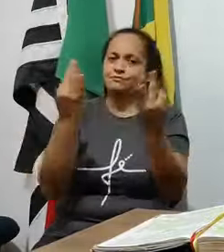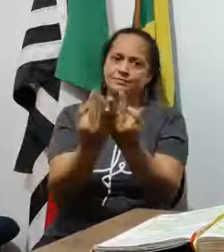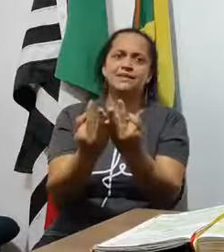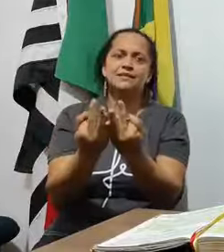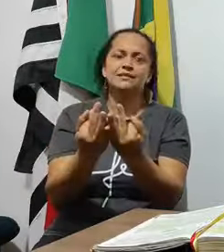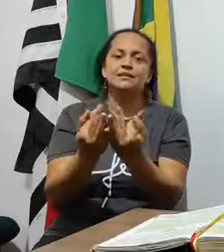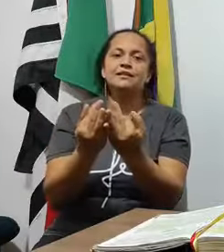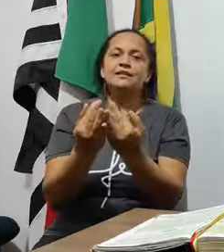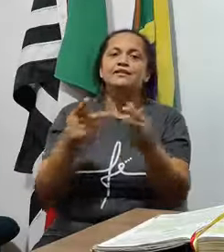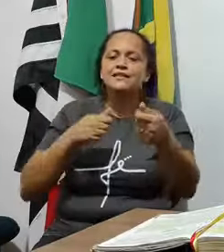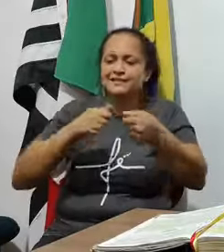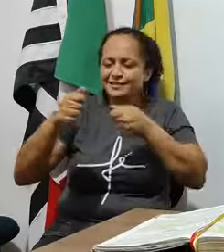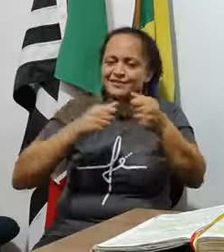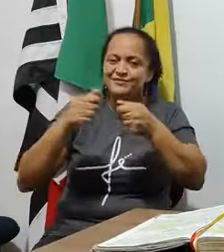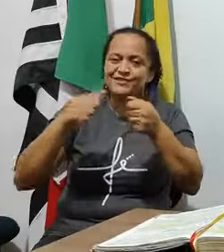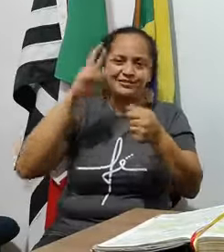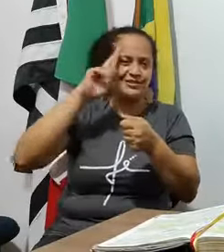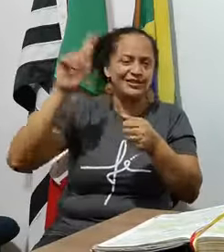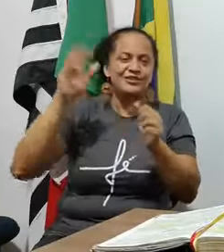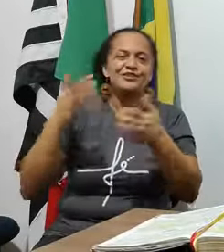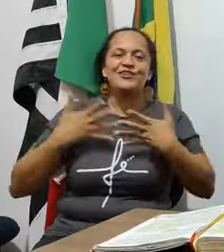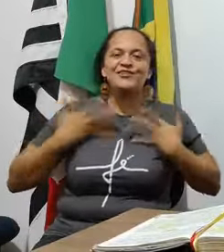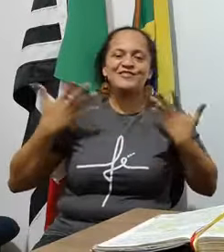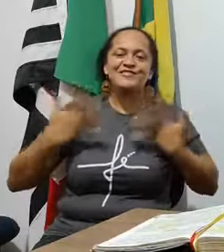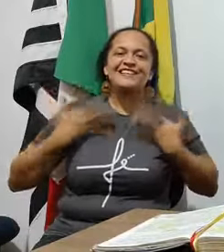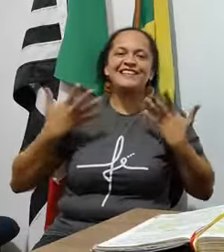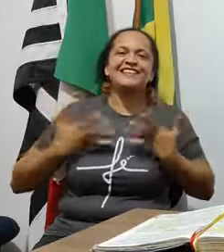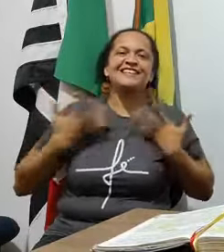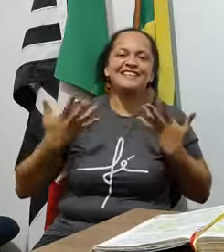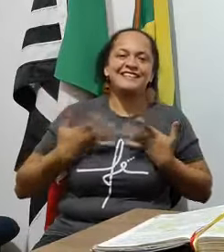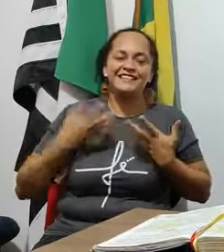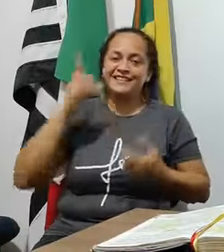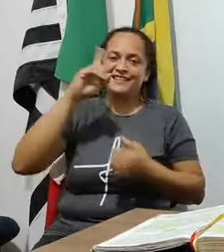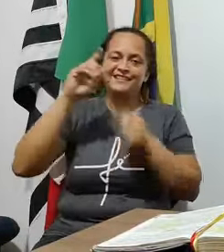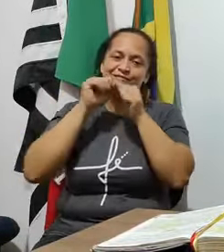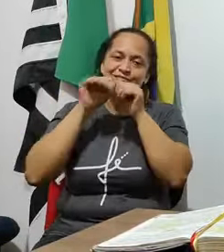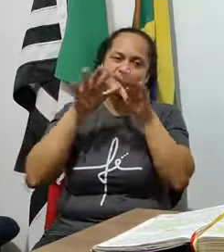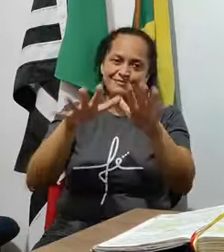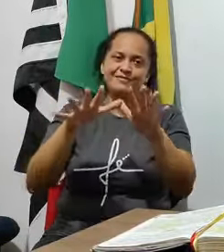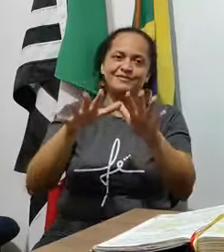Vamos servir ao Senhor com alegria, como diz o Salmo 100. Deus abençoe a todos.